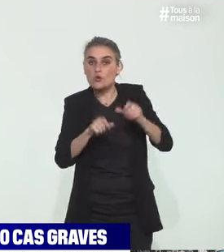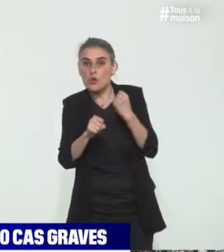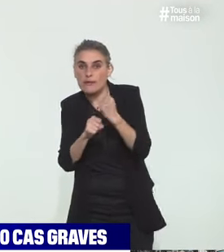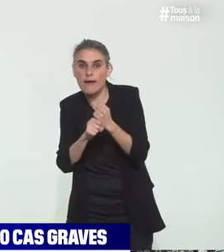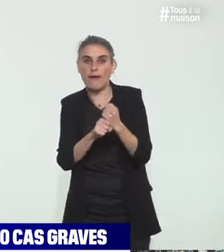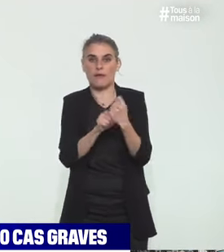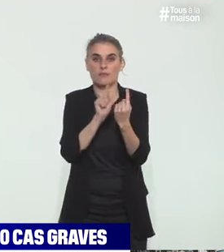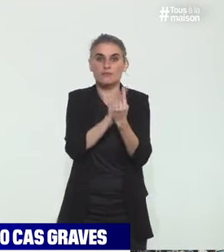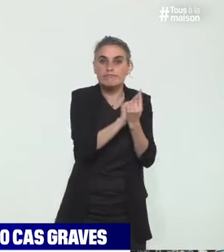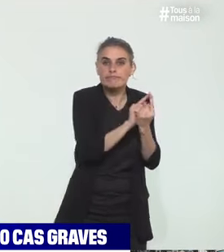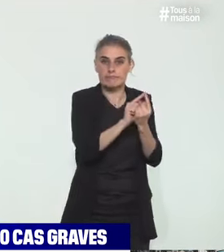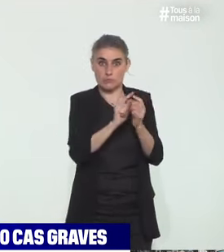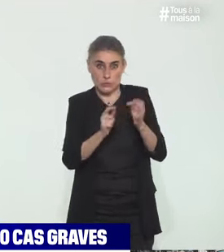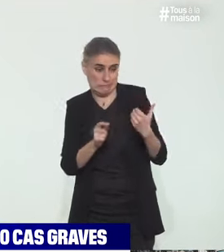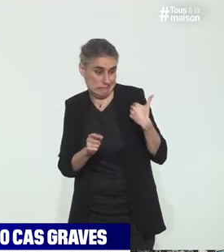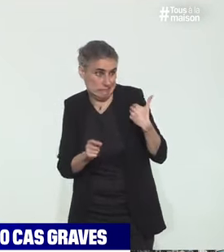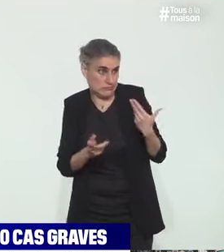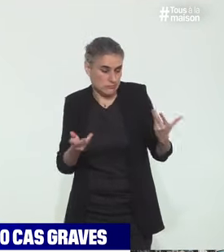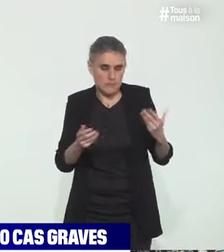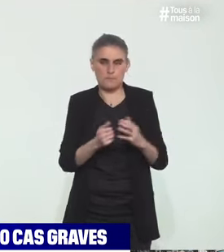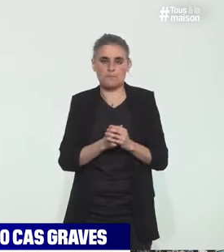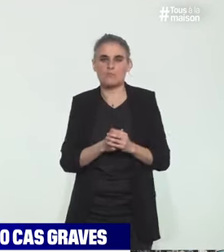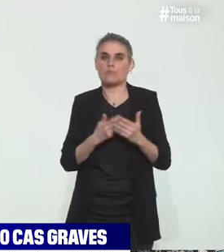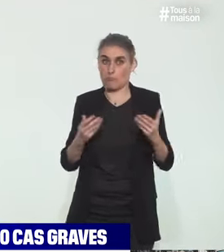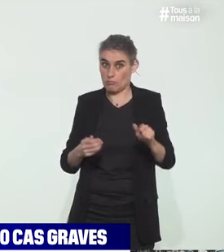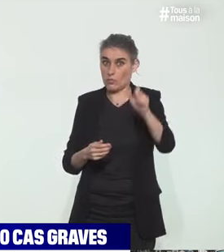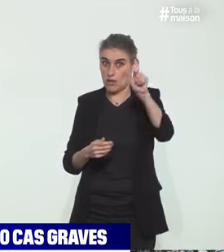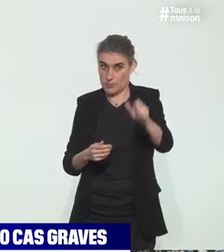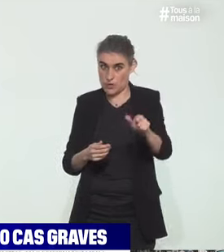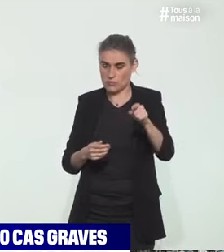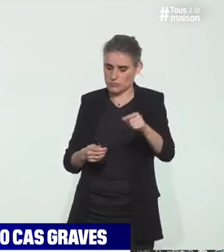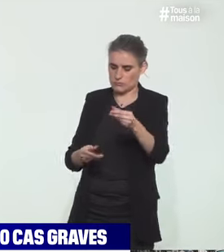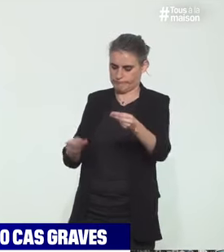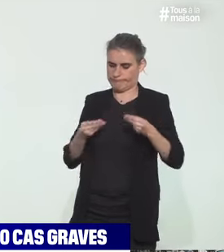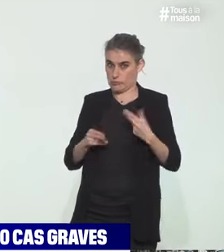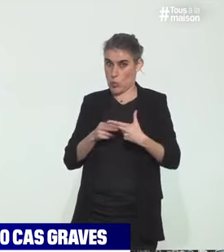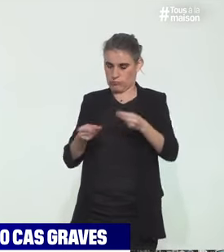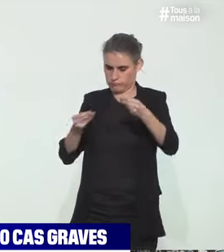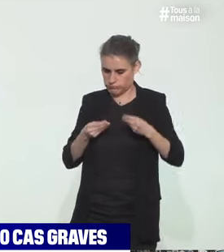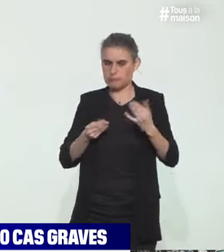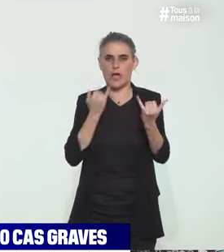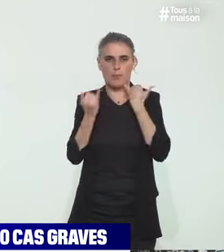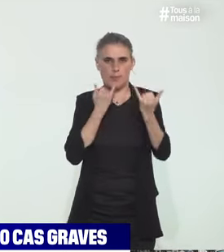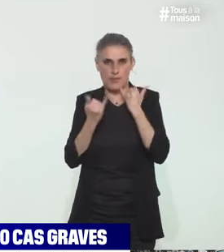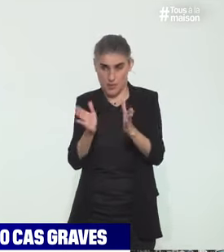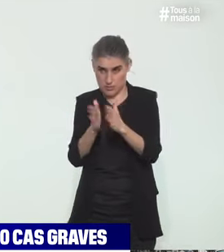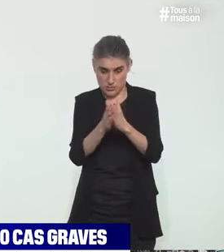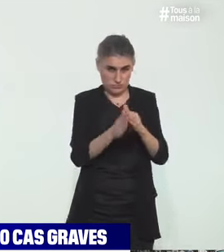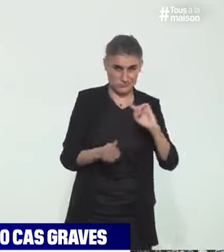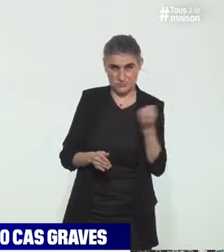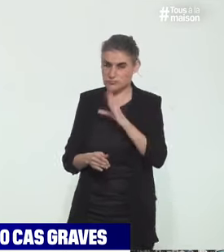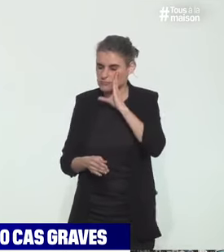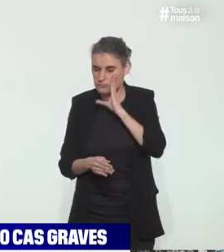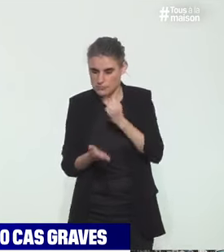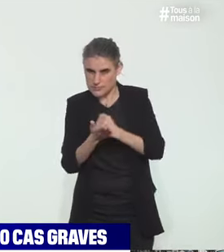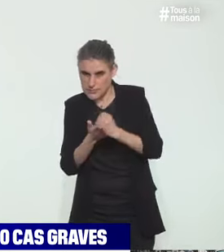avec qui vous avez eu des contacts dans les 2 ou 3 jours précédents, pour pouvoir les appeler très vite, pour pouvoir leur demander de réaliser un test très vite et